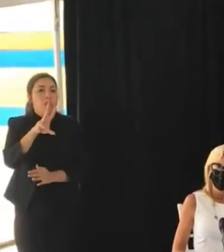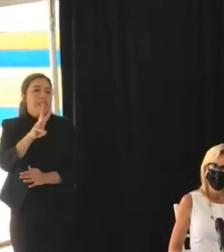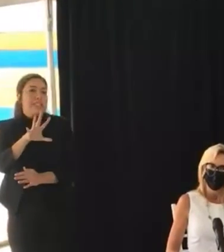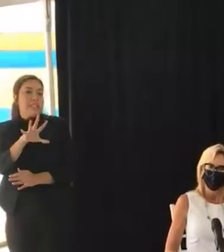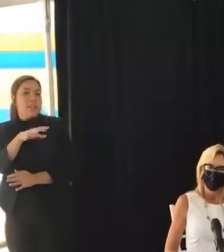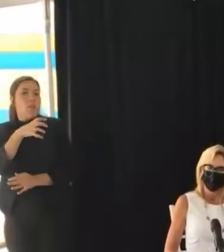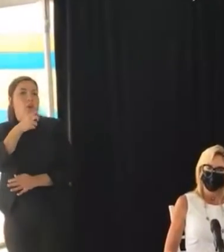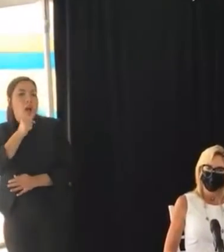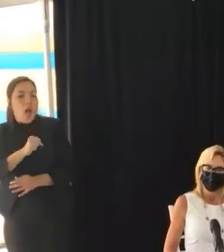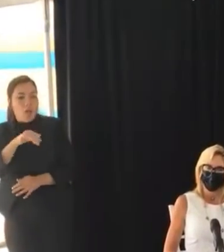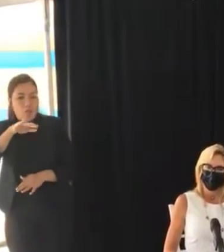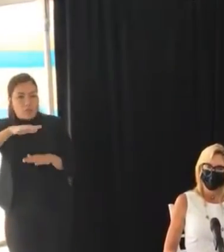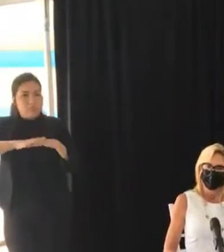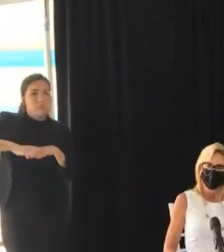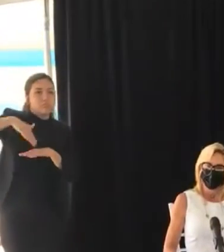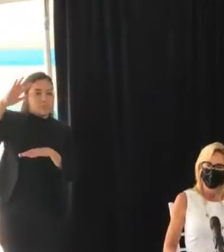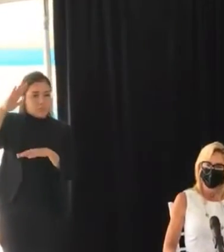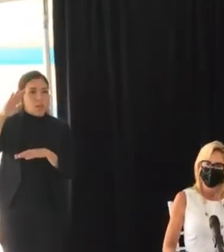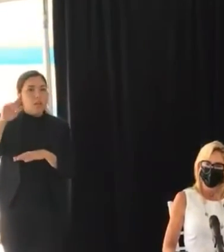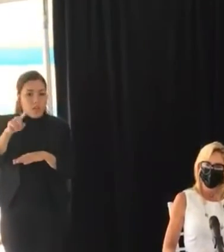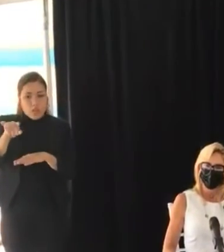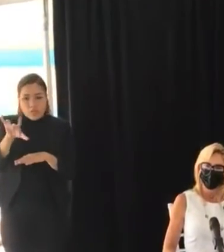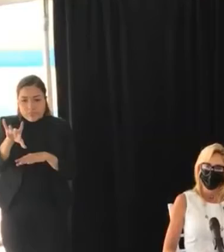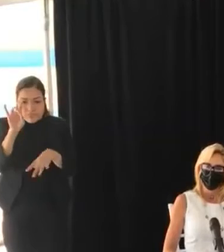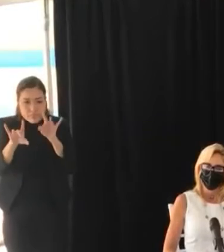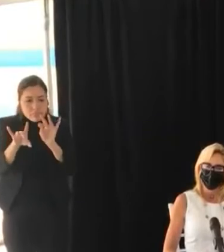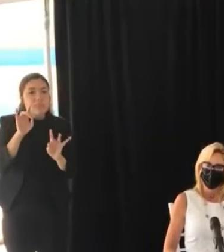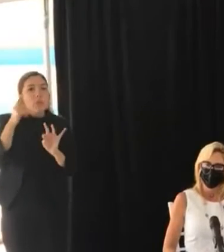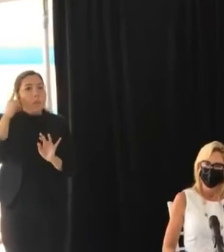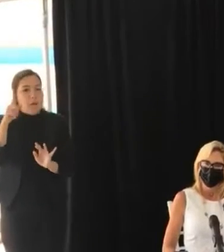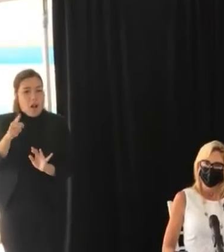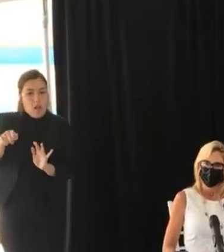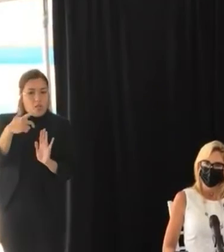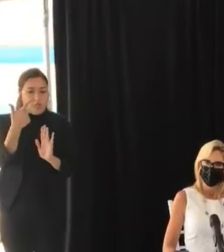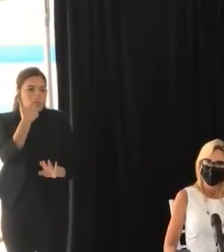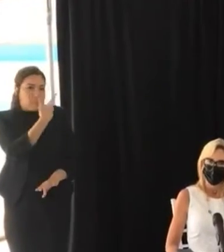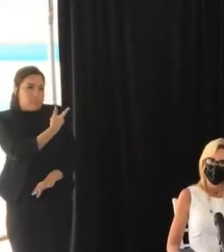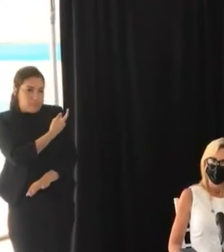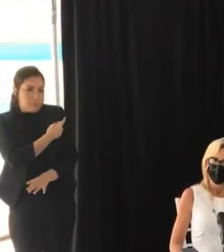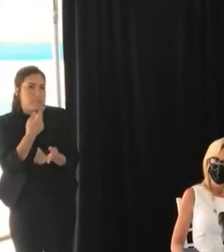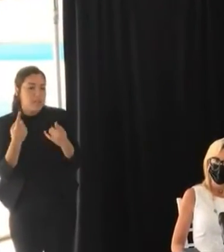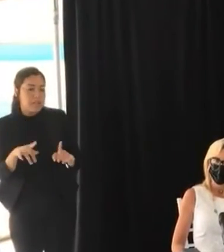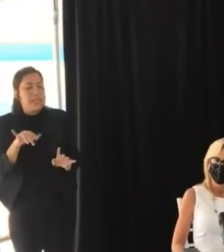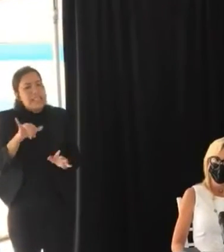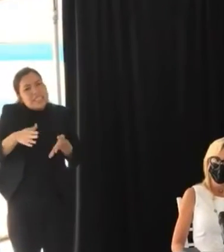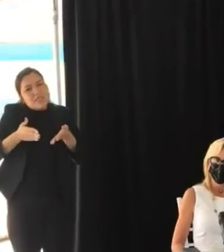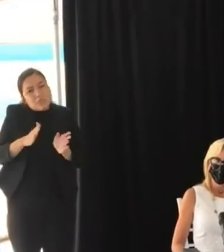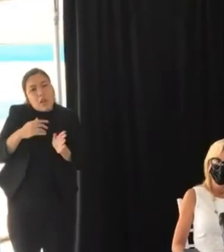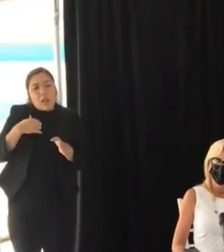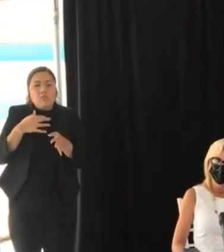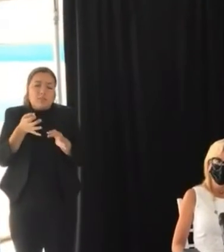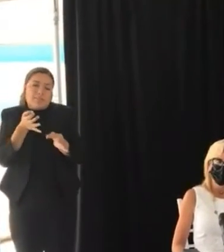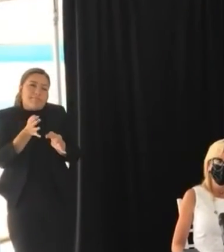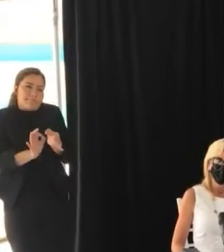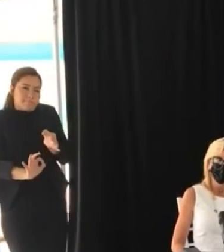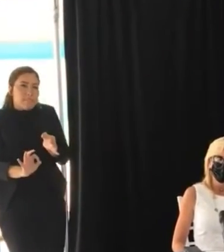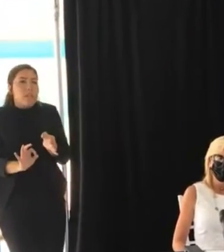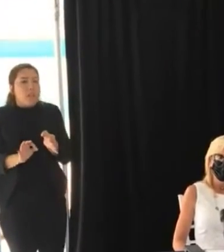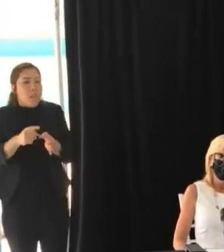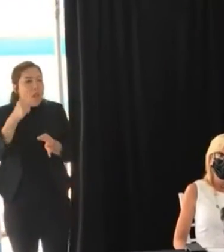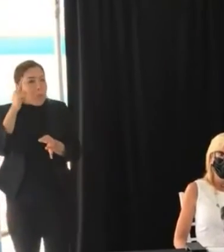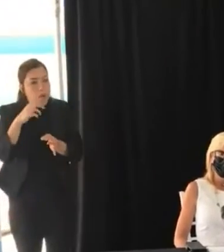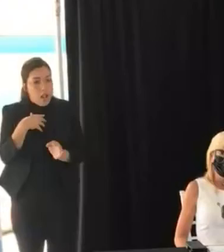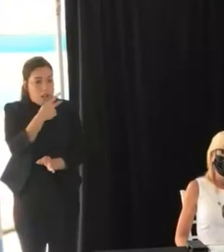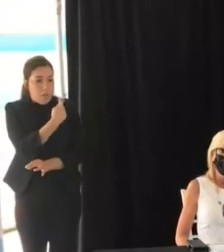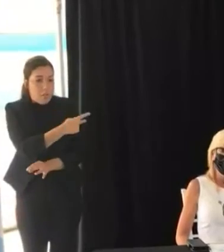500 para esos 500 pacientes que ya tiene designado. Es la manera que entendemos que es más sencillo poder traer a los pacientes y evitar